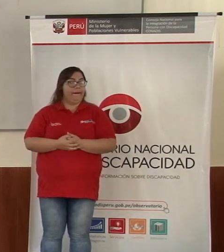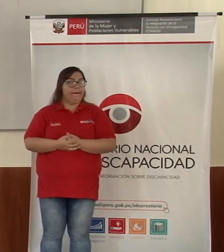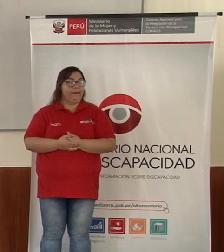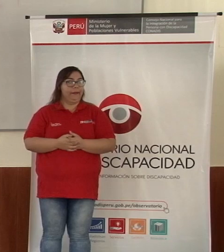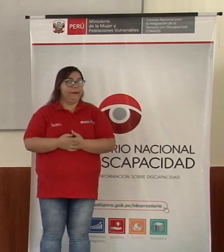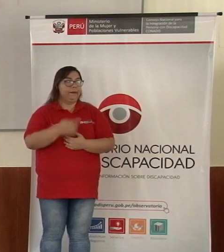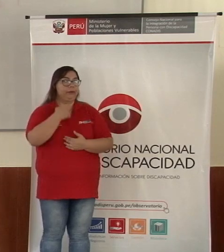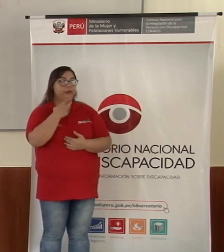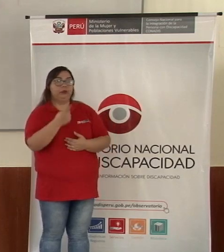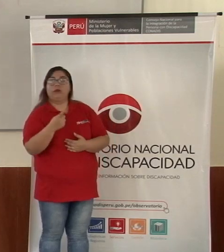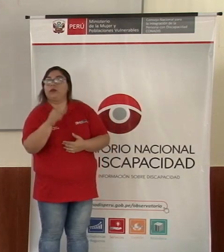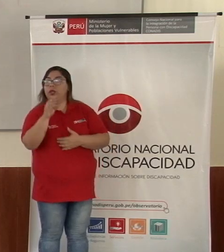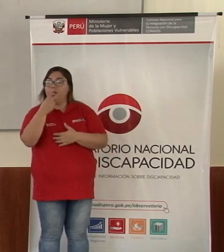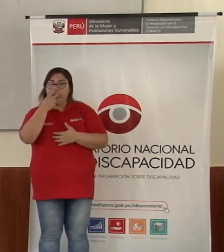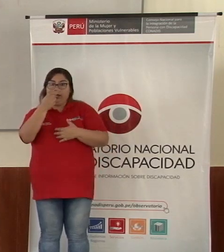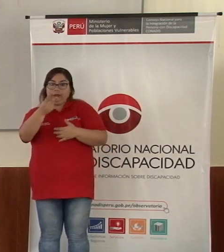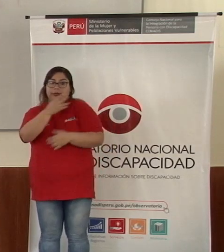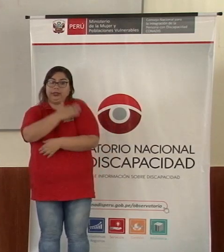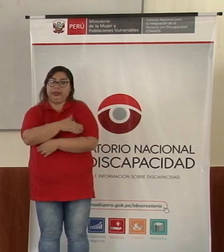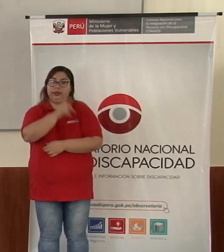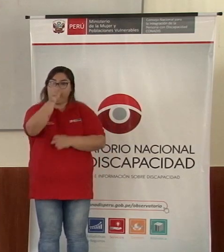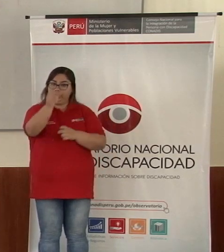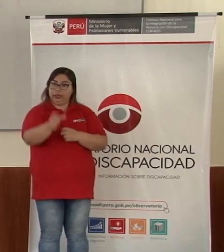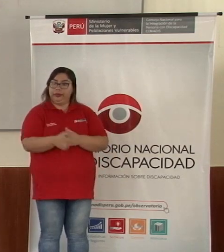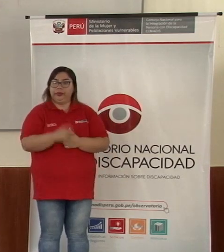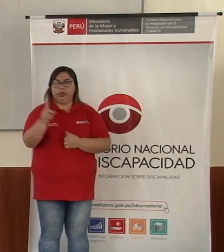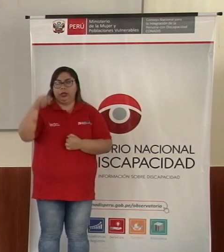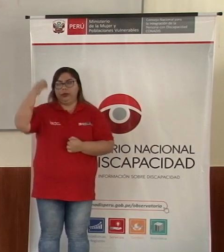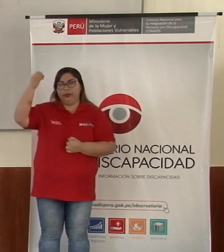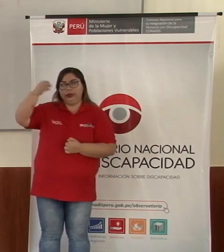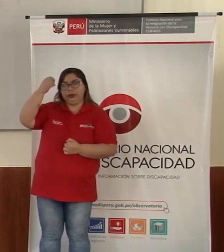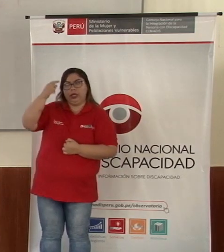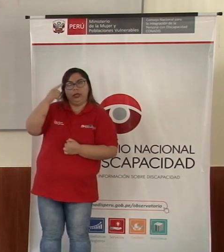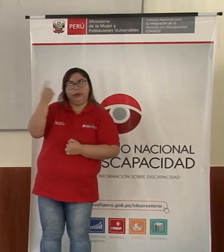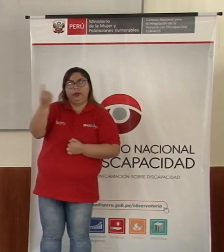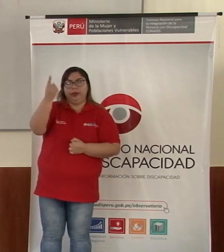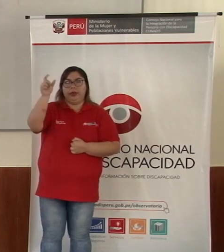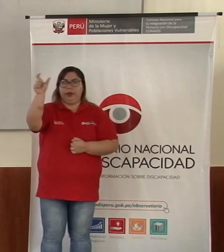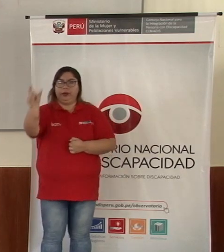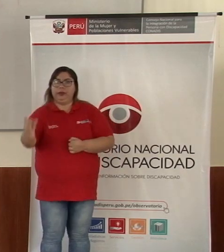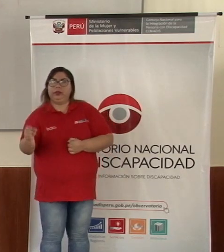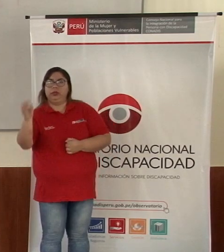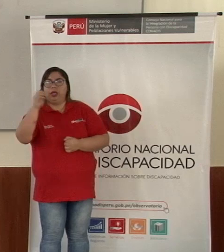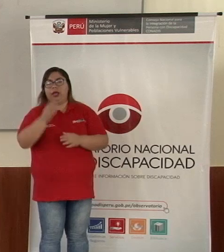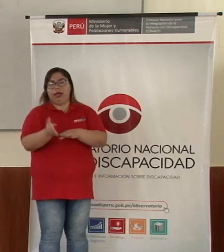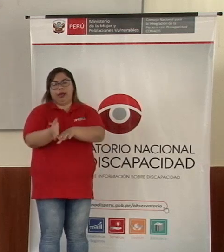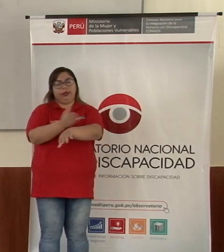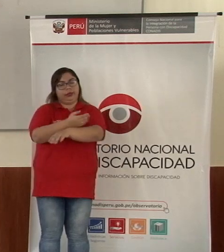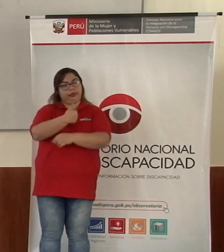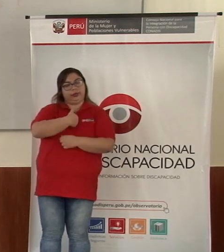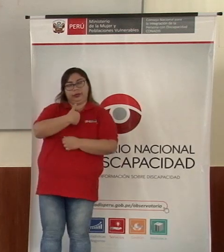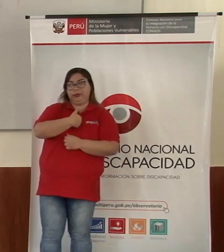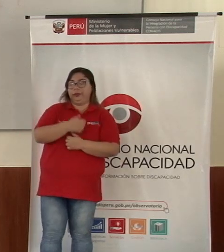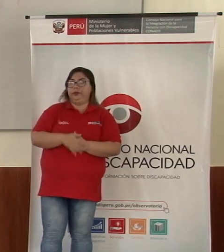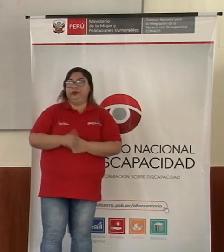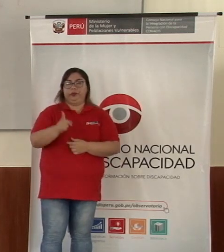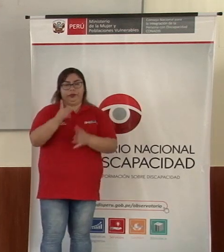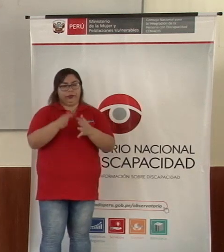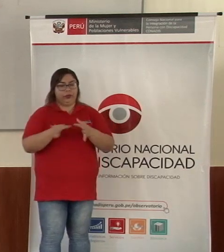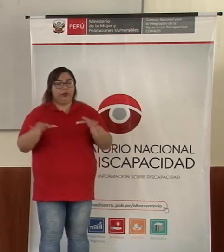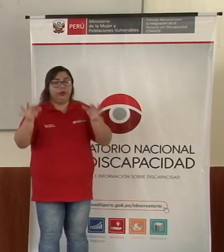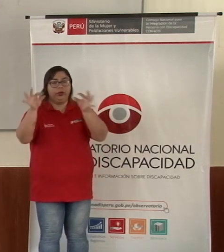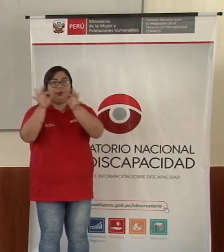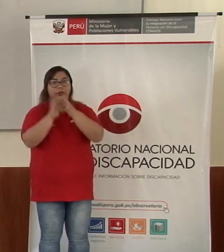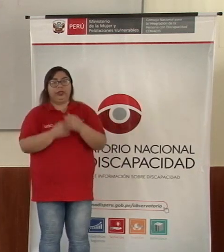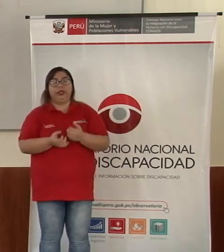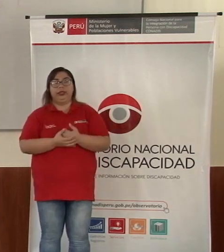la consideración hacia la persona, el pensar primero en la persona antes que en ti. Eso es muy